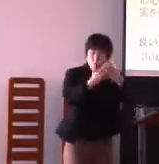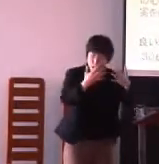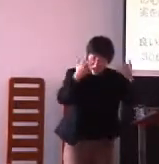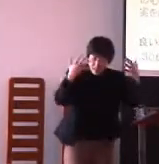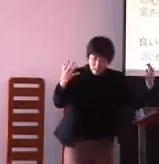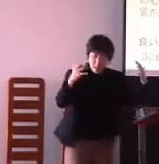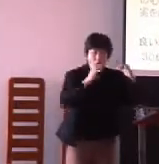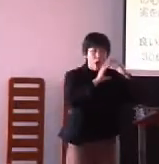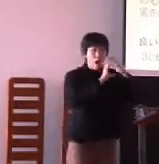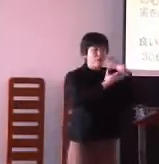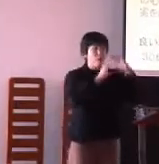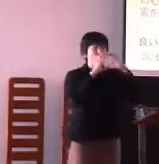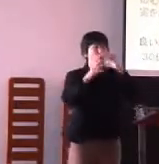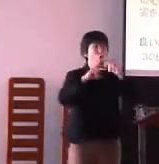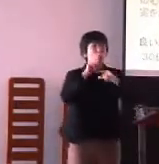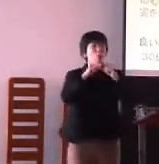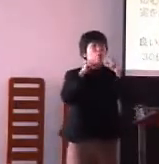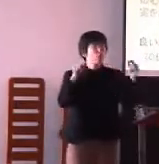結ぶことができる御言葉を